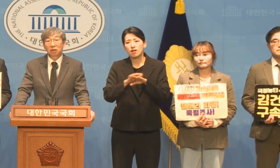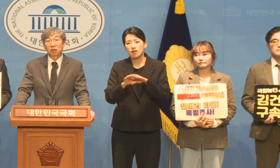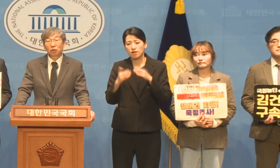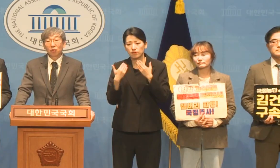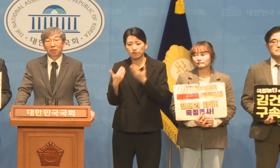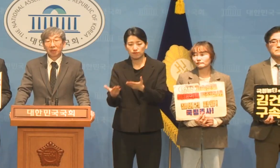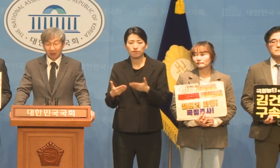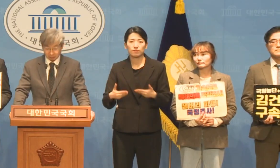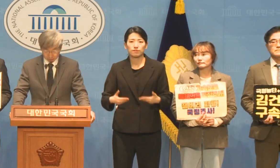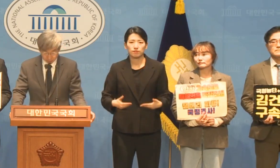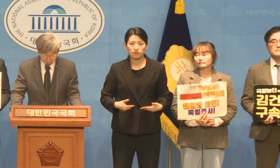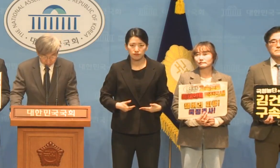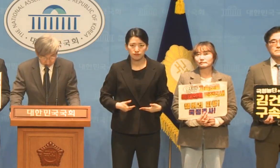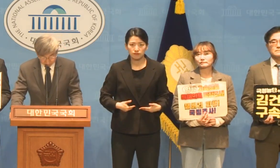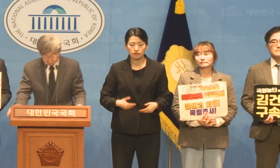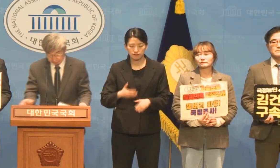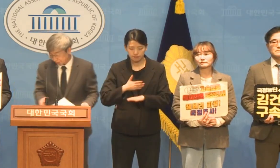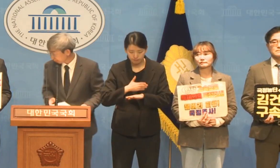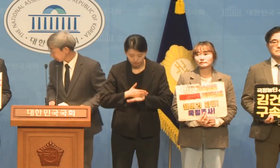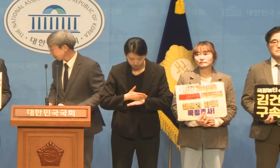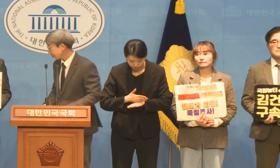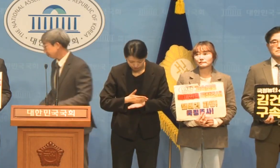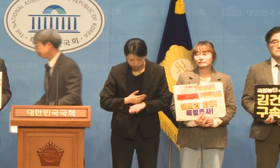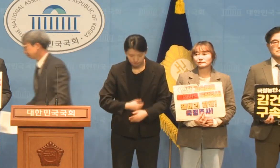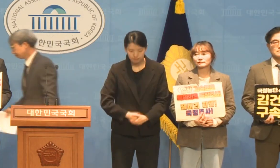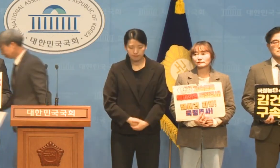해소시켜줄 것을 촉구합니다. 고맙습니다.